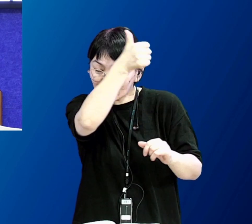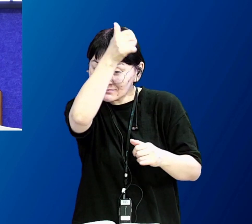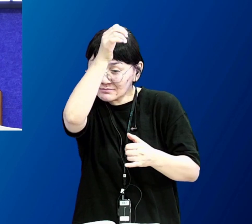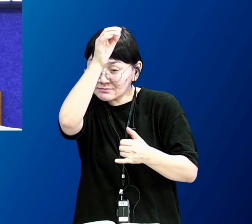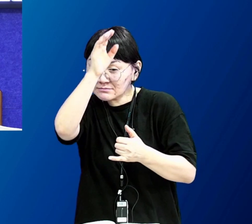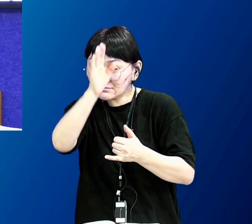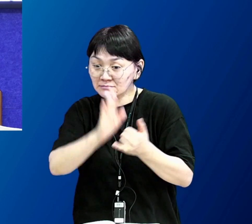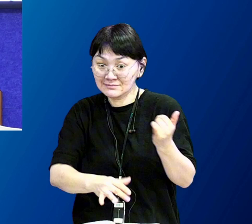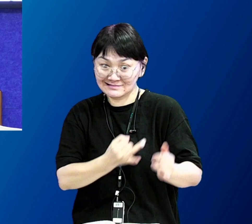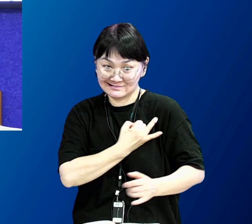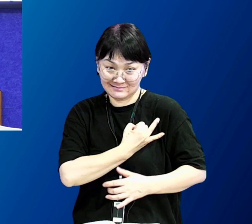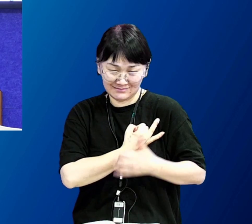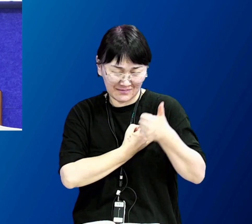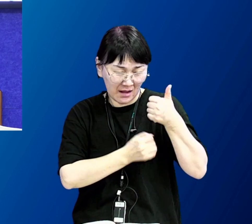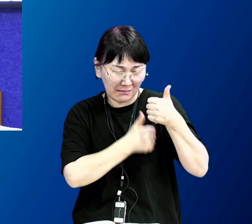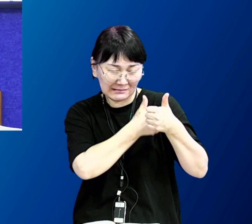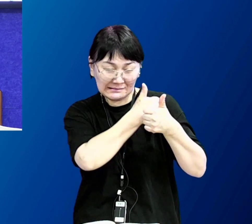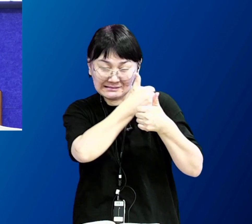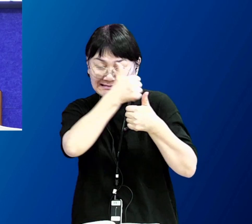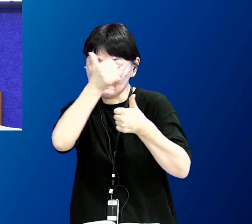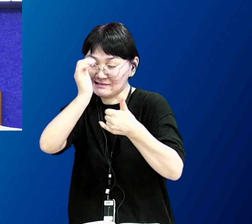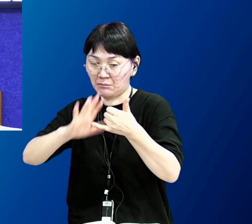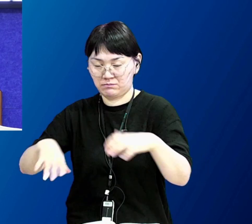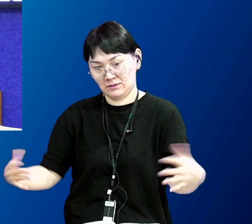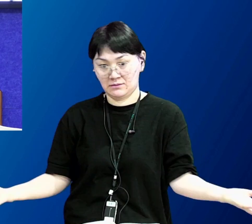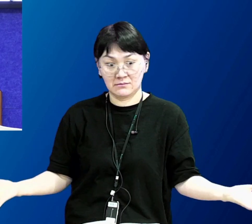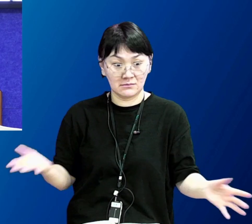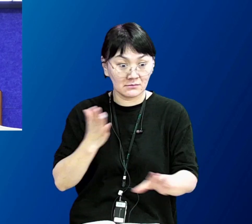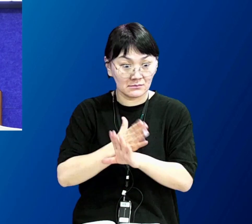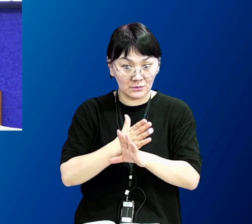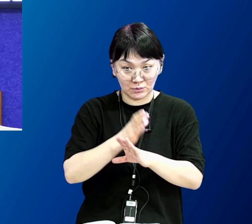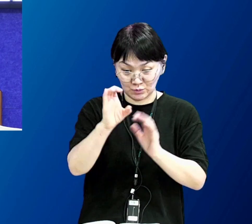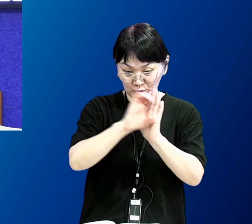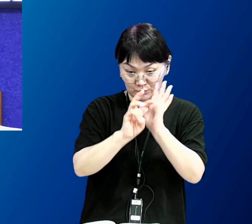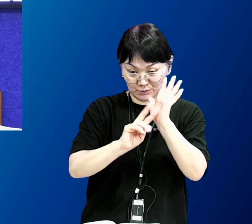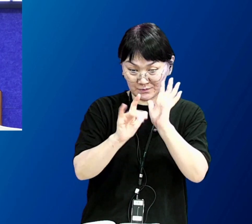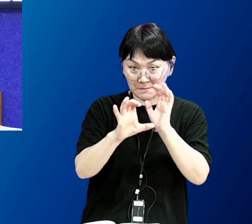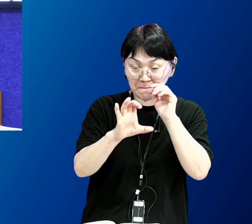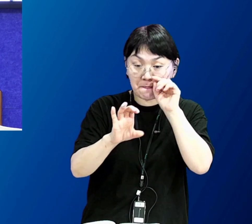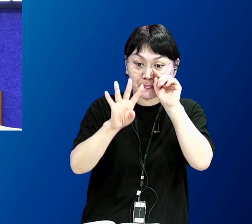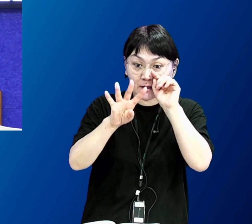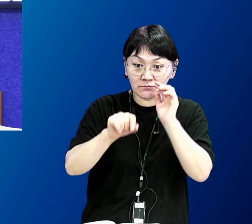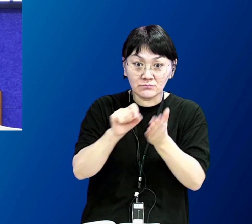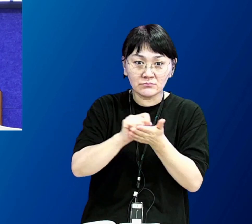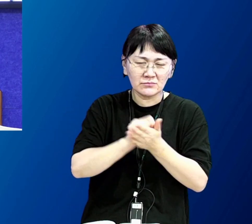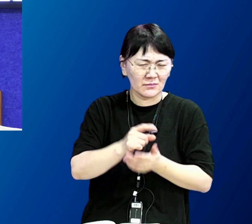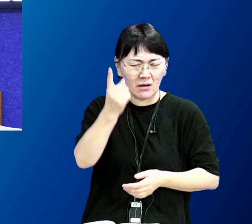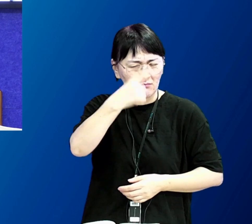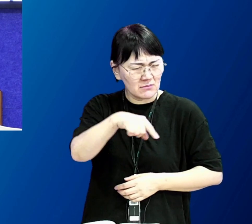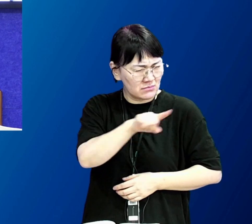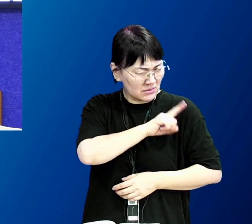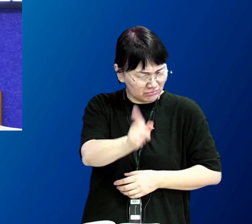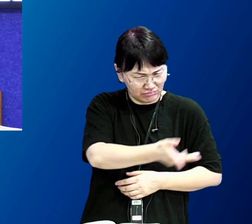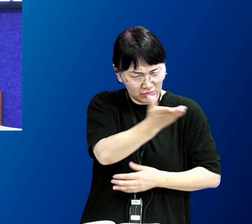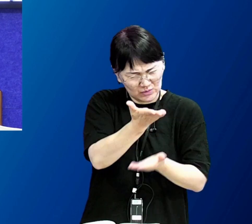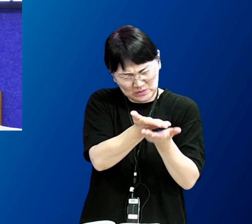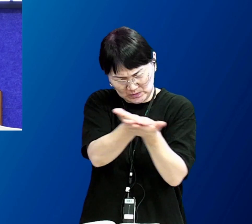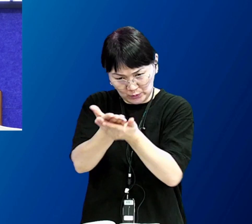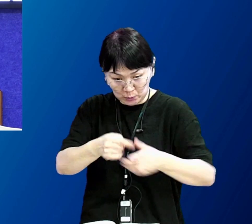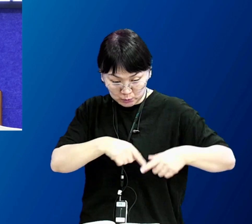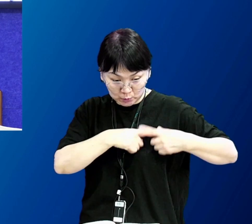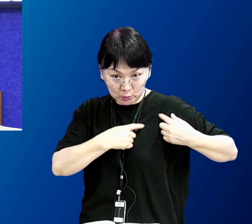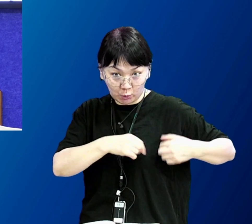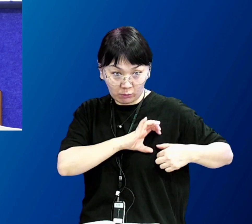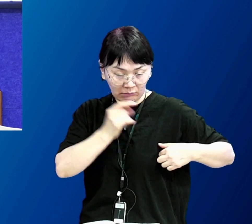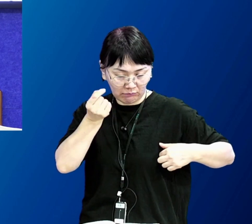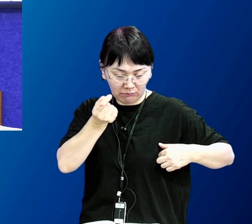байх. Сургаал төгс 4:23 дээр Соломон хаан бичгтэй юуны төрөнд зүрх хьюга өртөн хамгаалаа гэж өөрөө